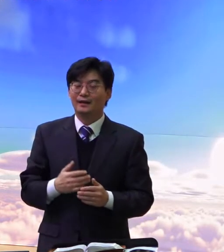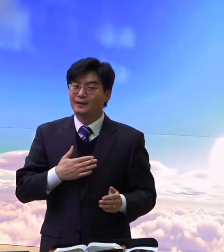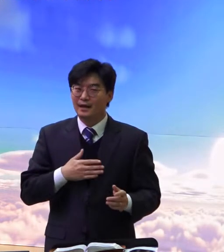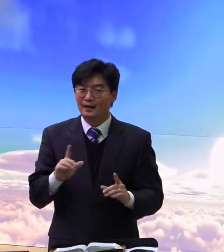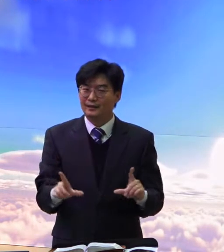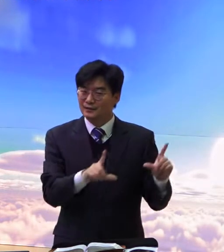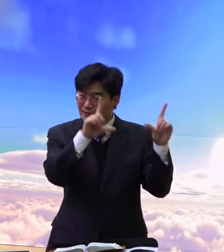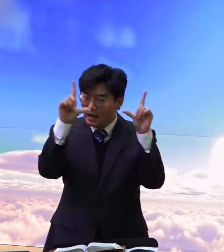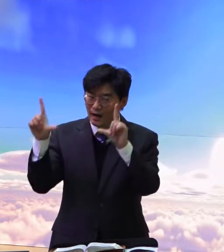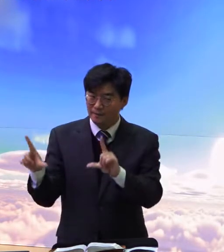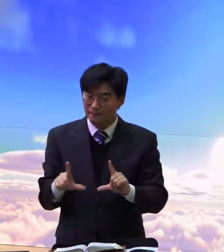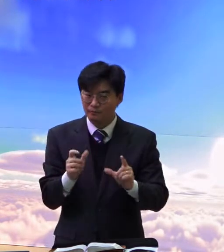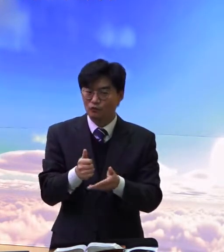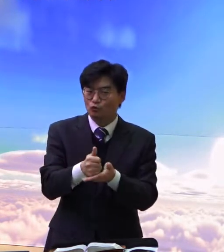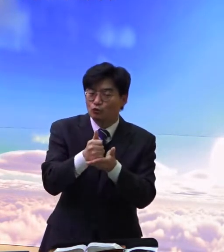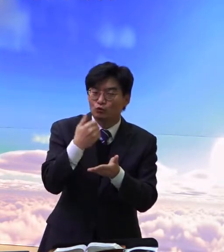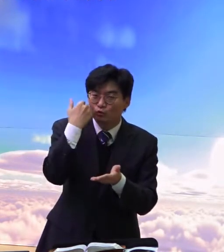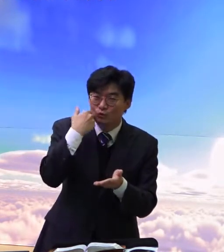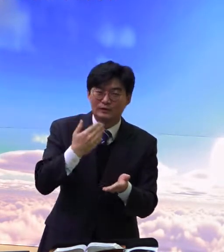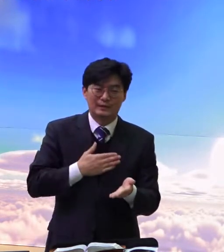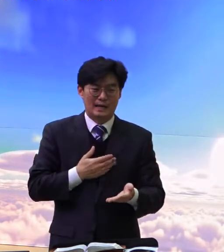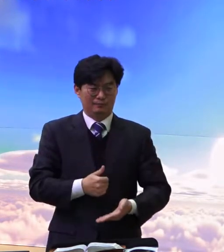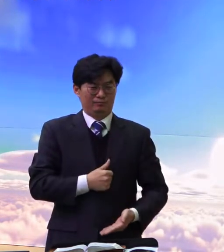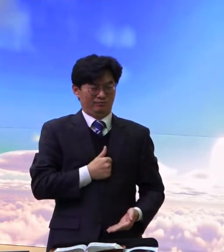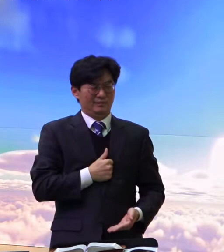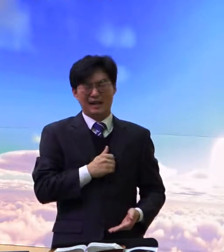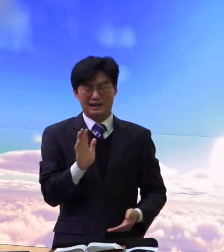당연히 예수님입니다.